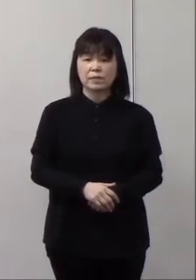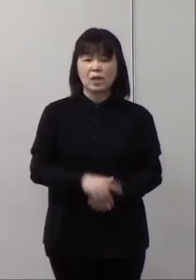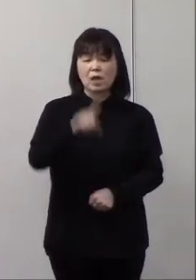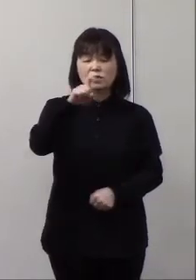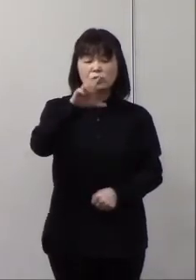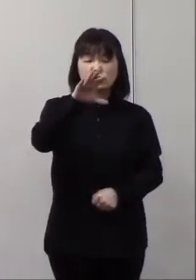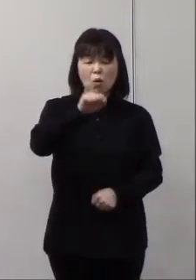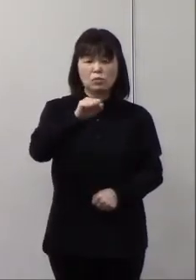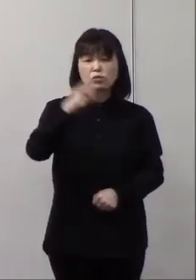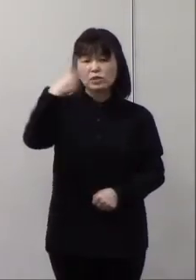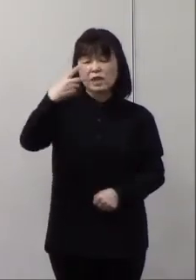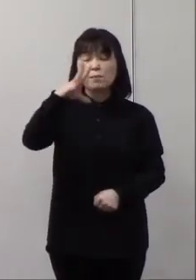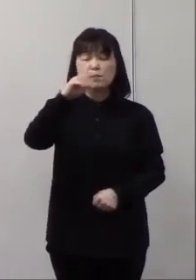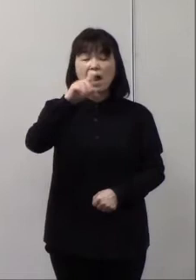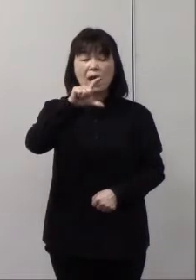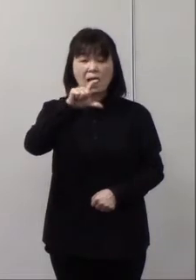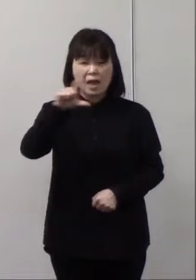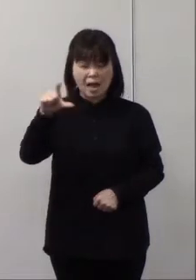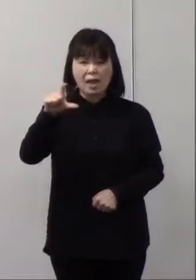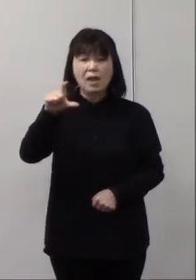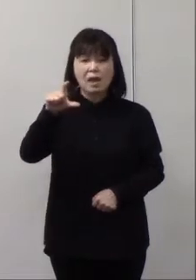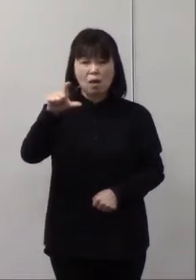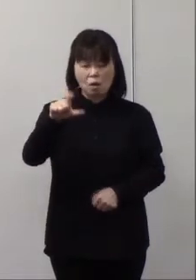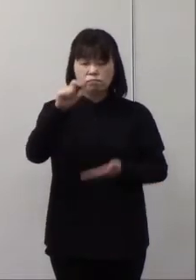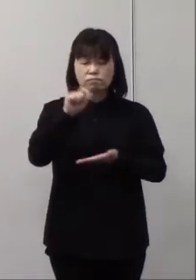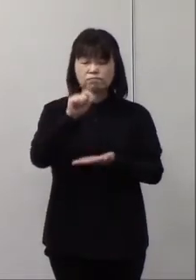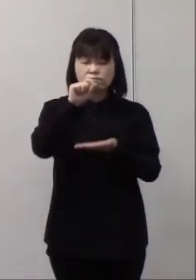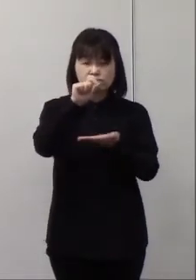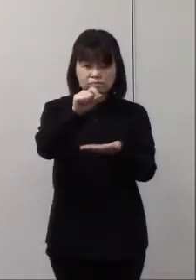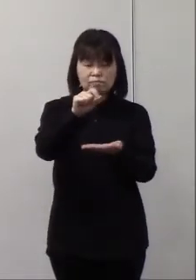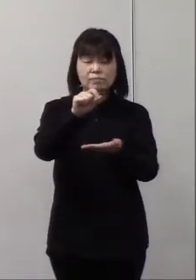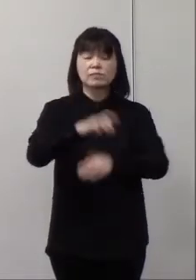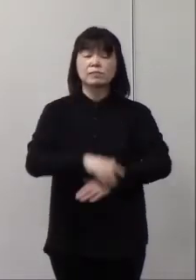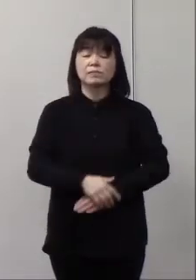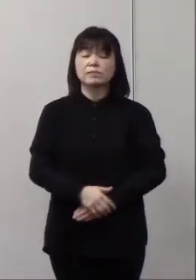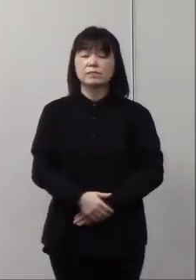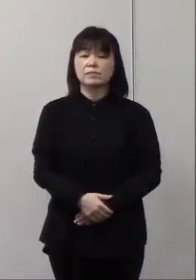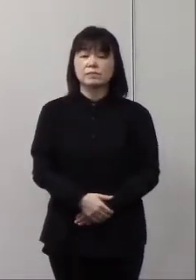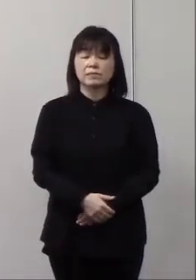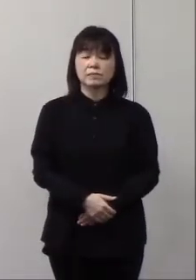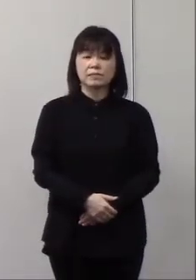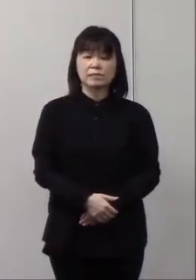10億2000万円を計上するものでございます。